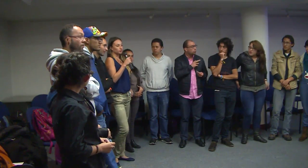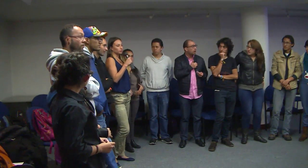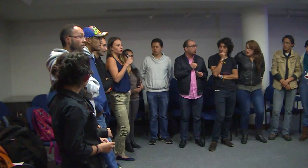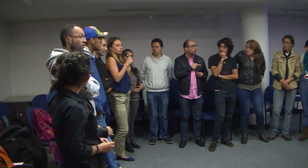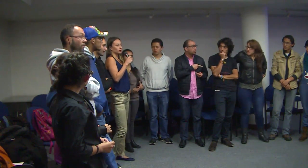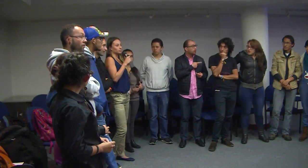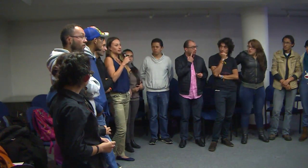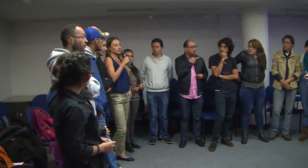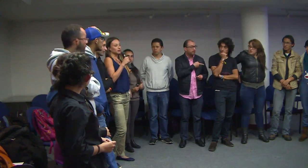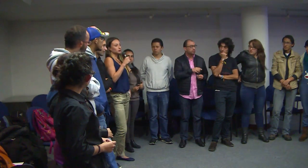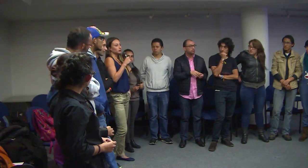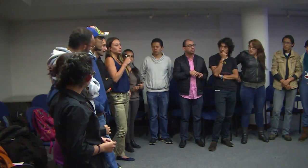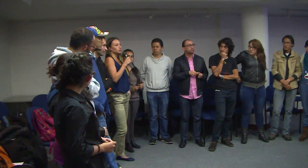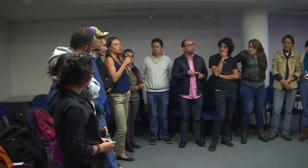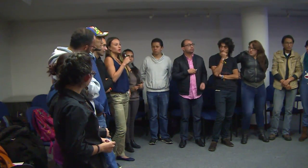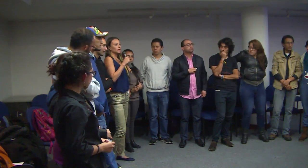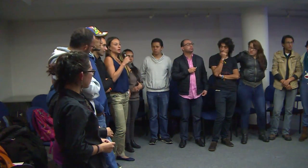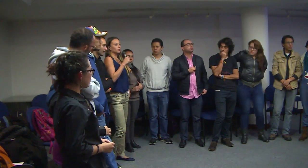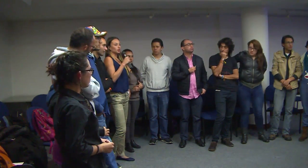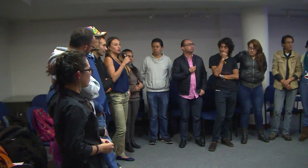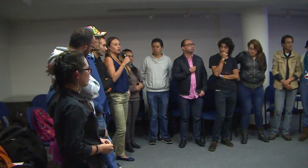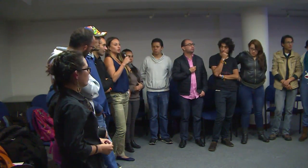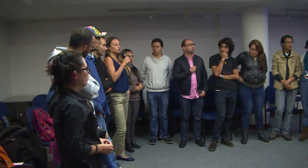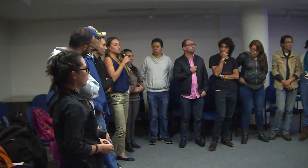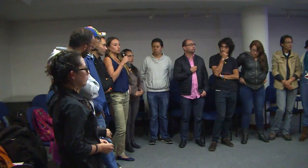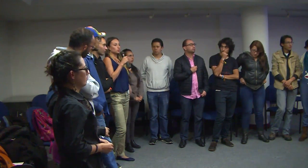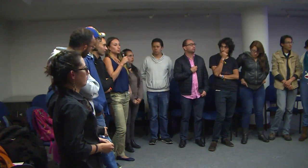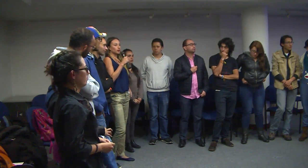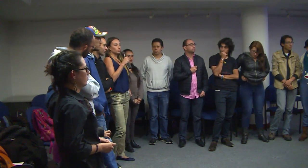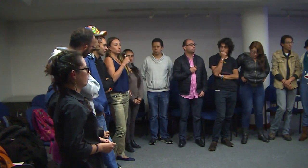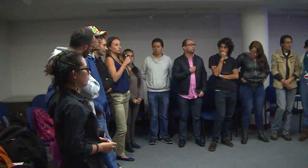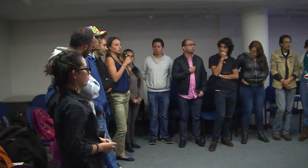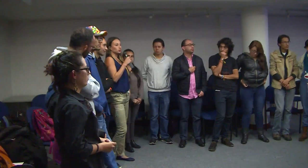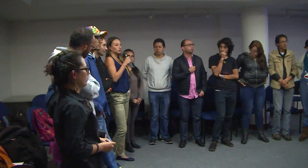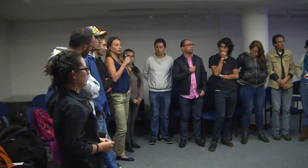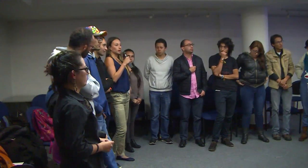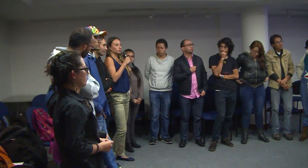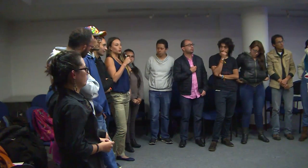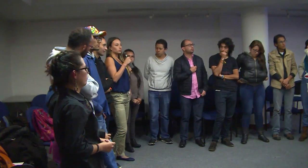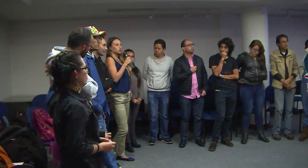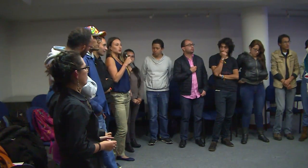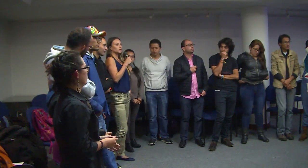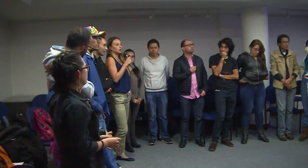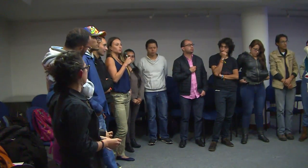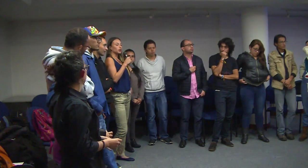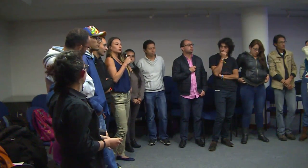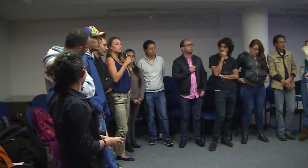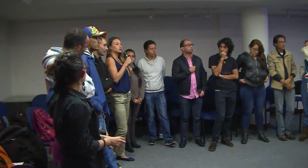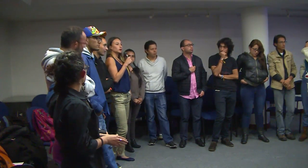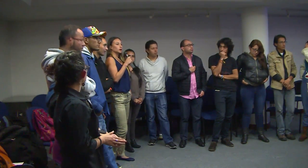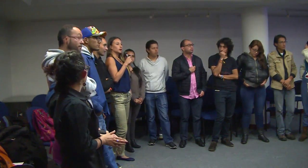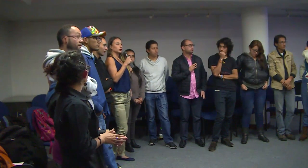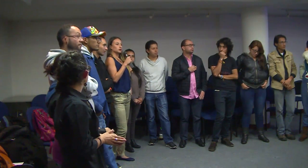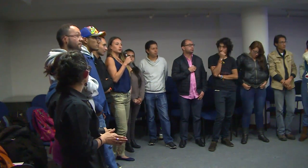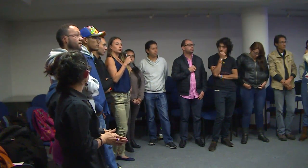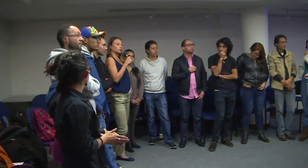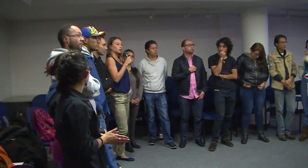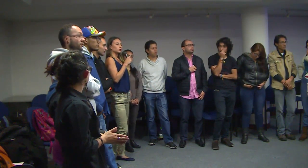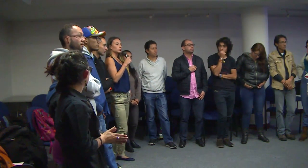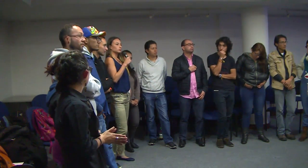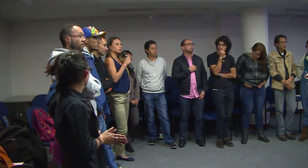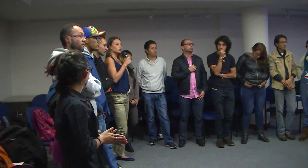la gubernamentación, sino realmente nosotros como pedagogos lo que podemos hacer es cambiar y hacer